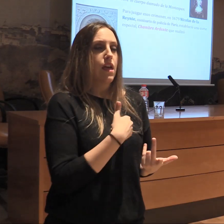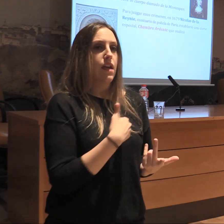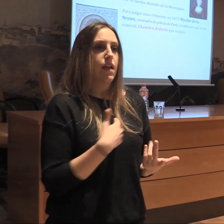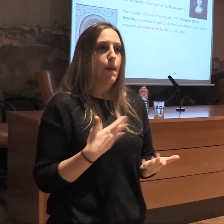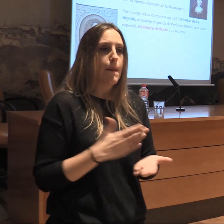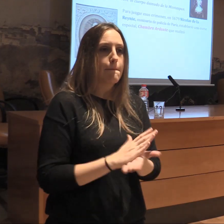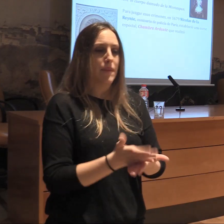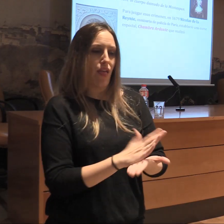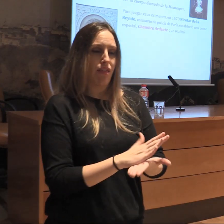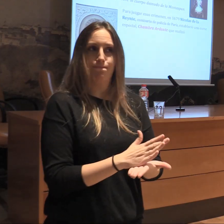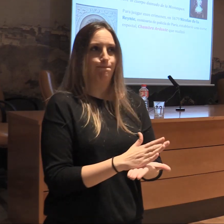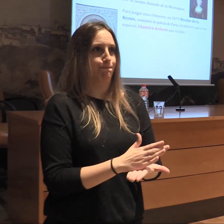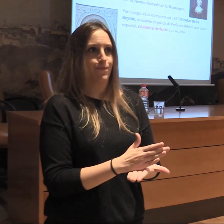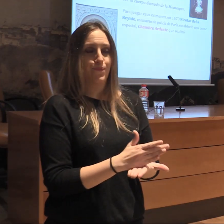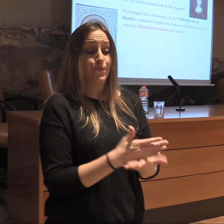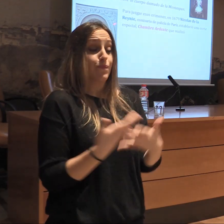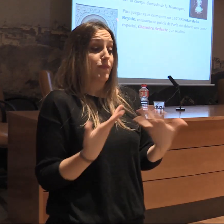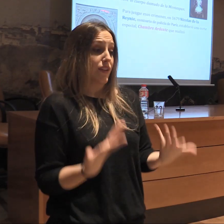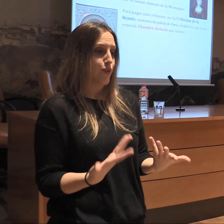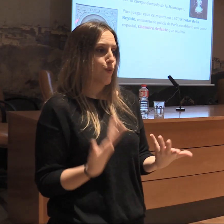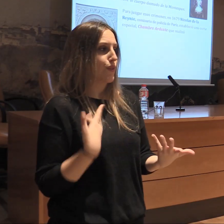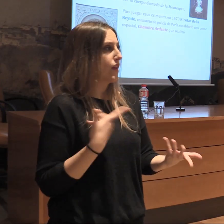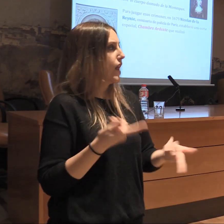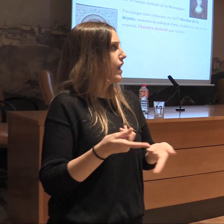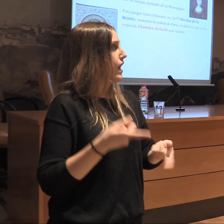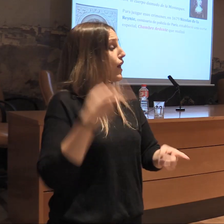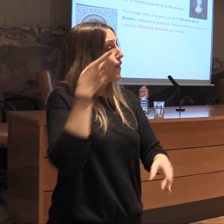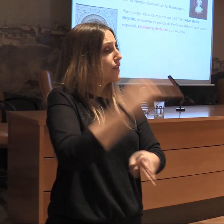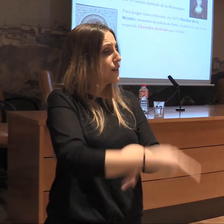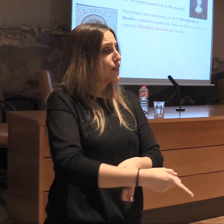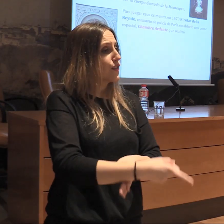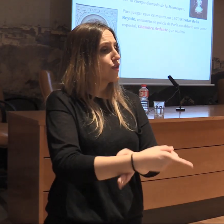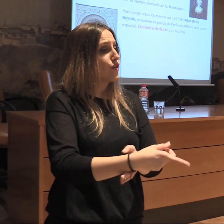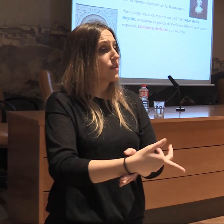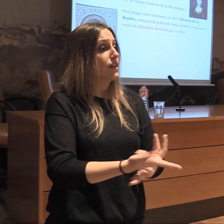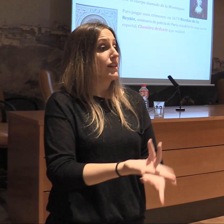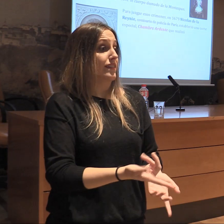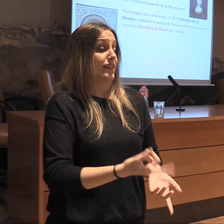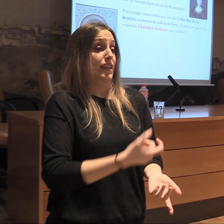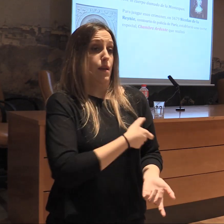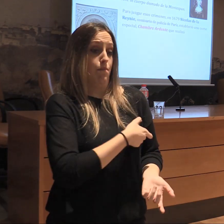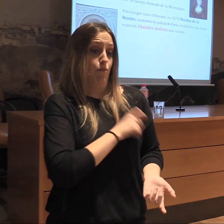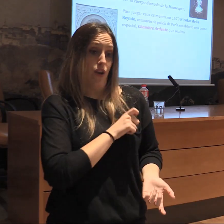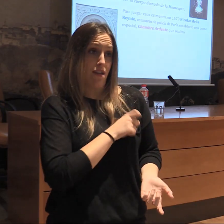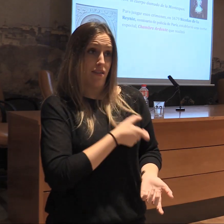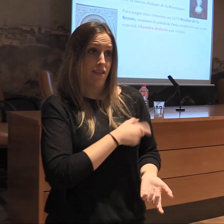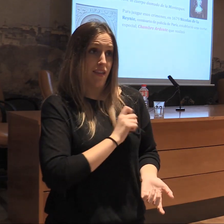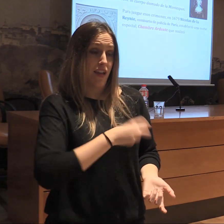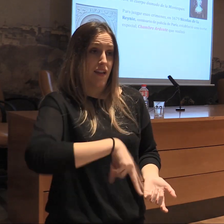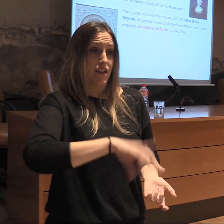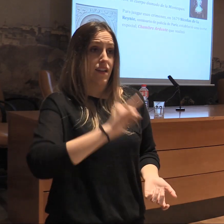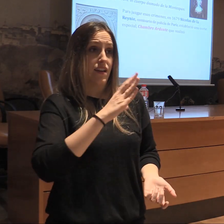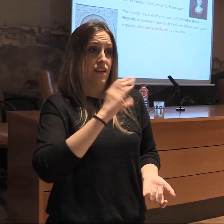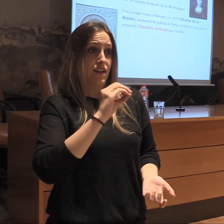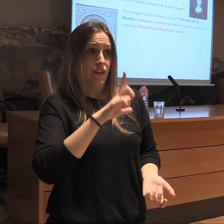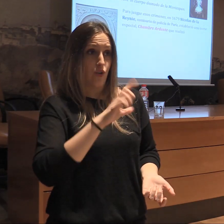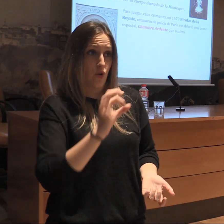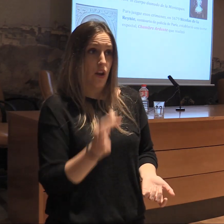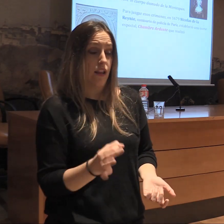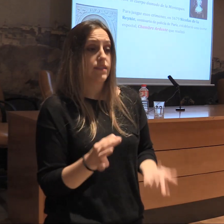culpables. Entonces, bajo la dirección del comisario de policía Nicolás de la Reyny, que fue el que